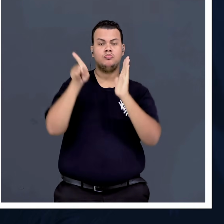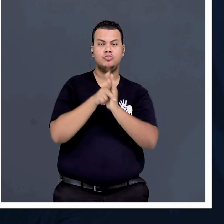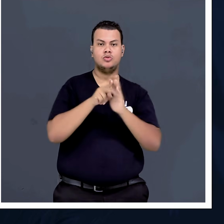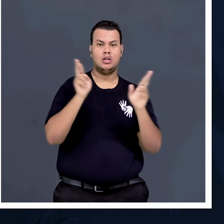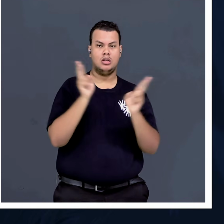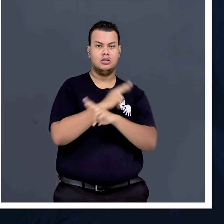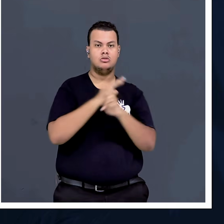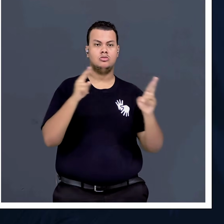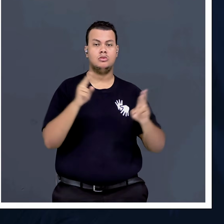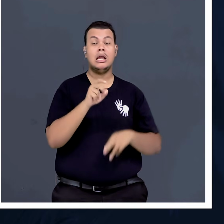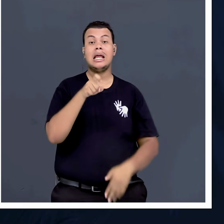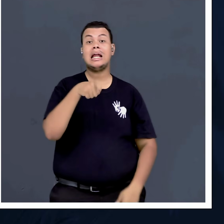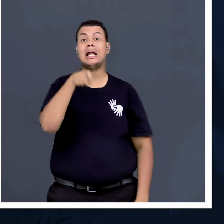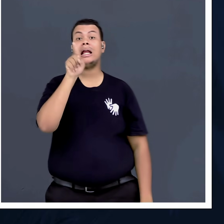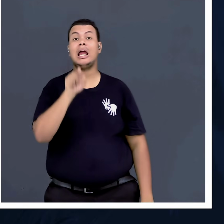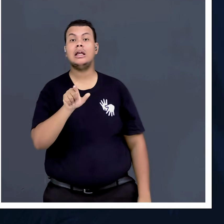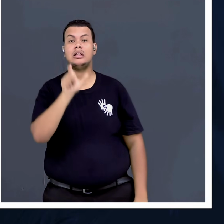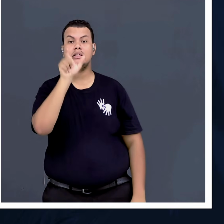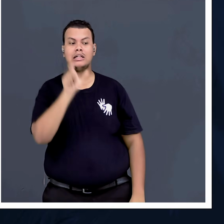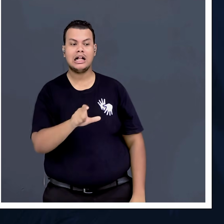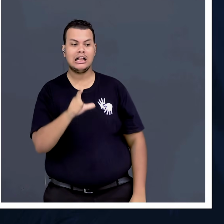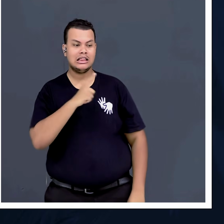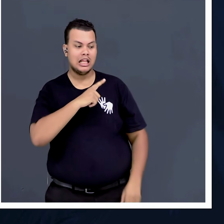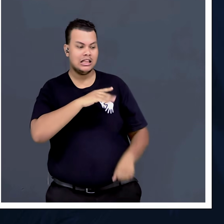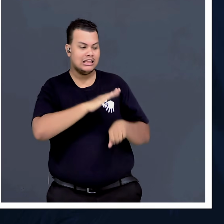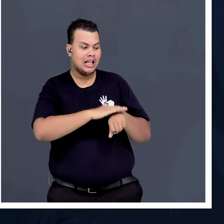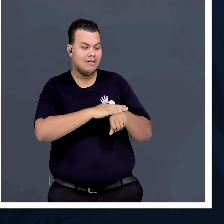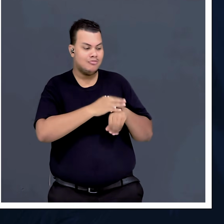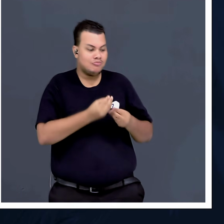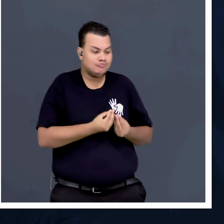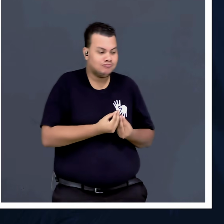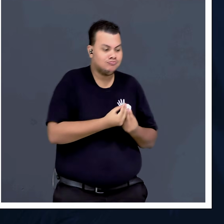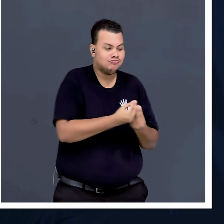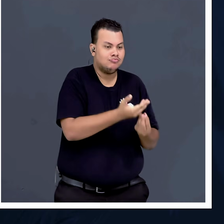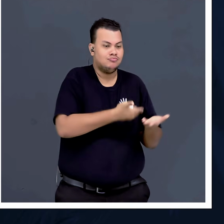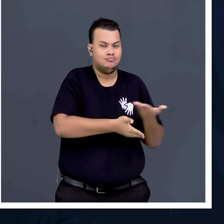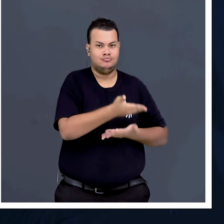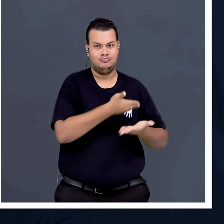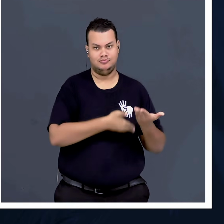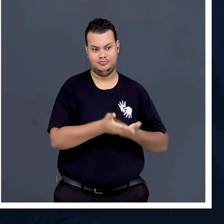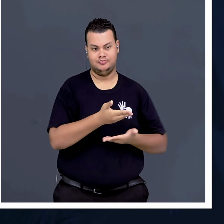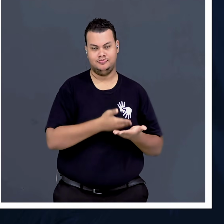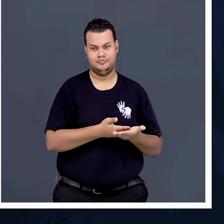relacionamentos. Em quem vocês estão investindo o seu tempo?